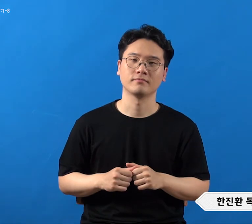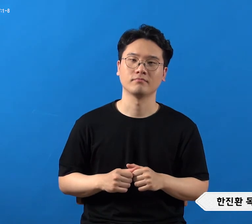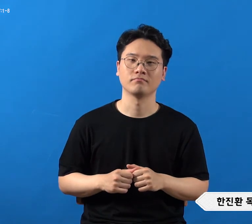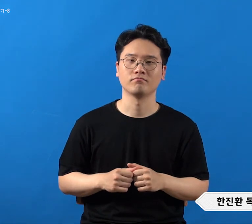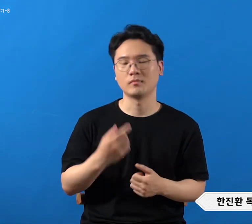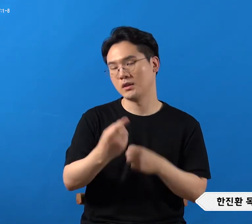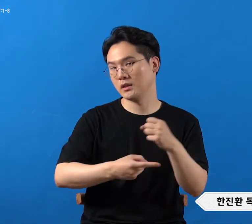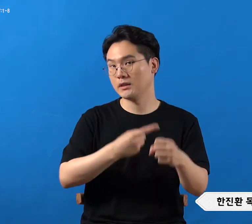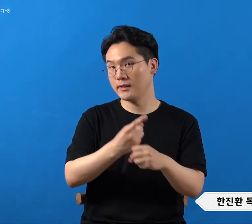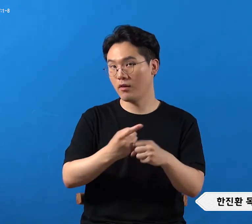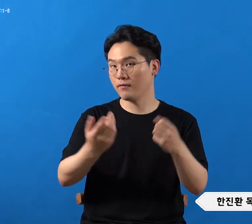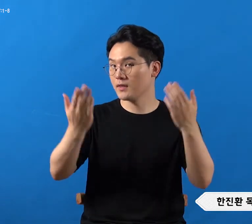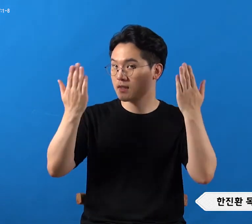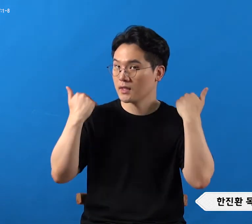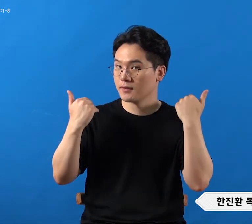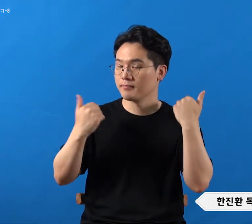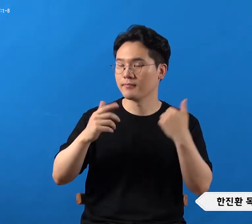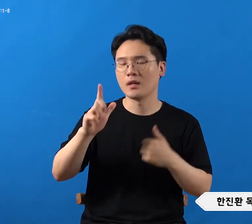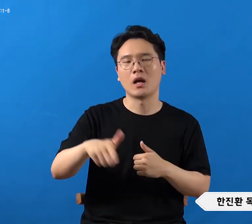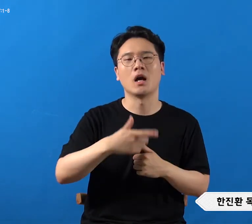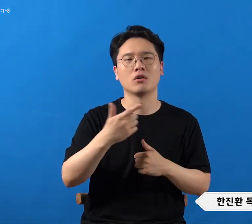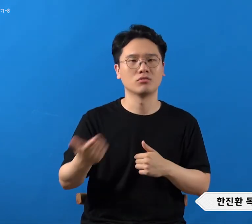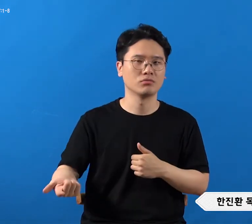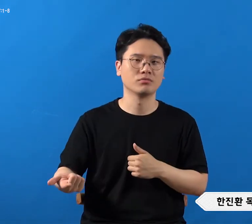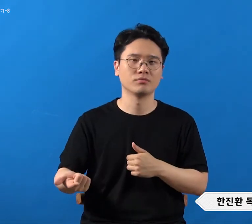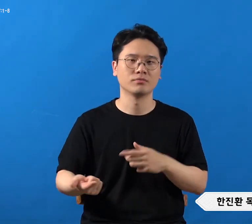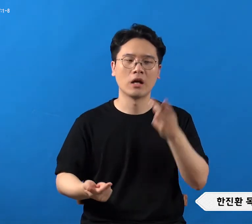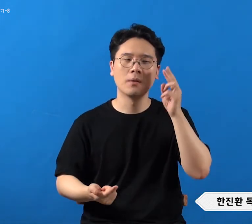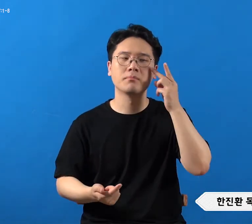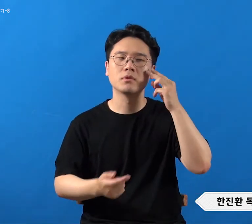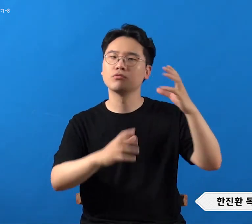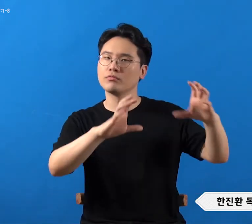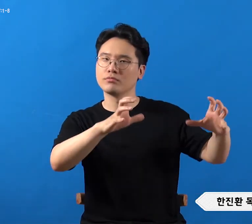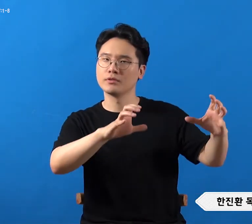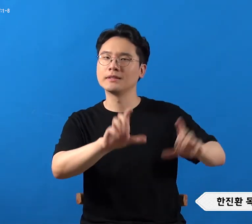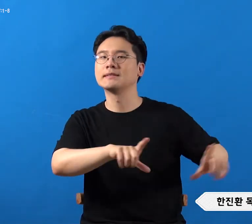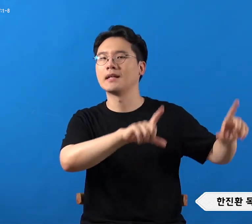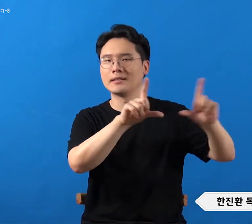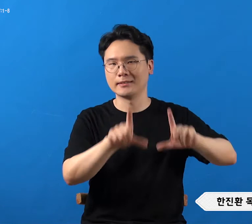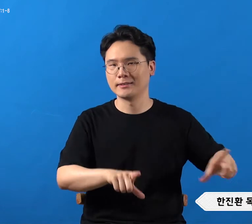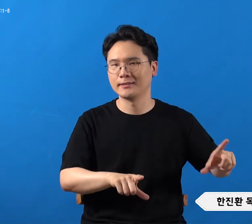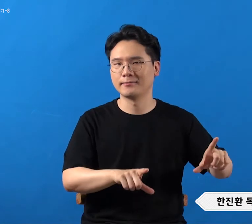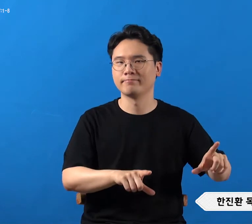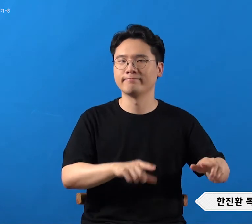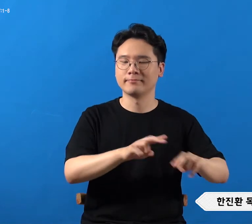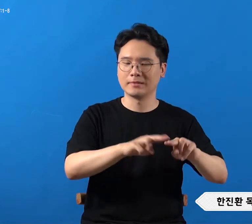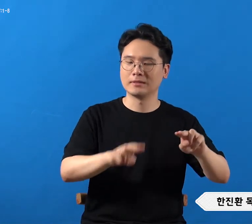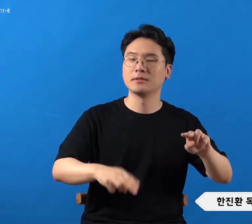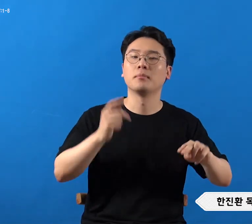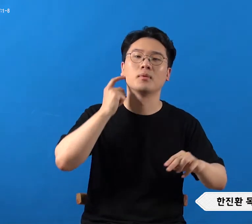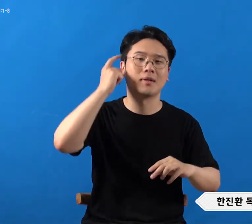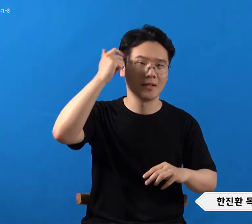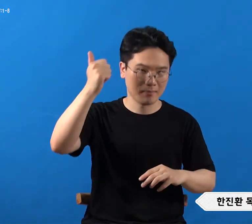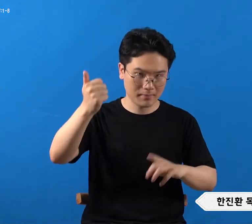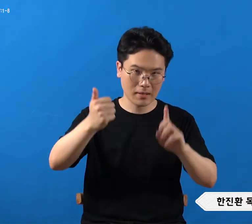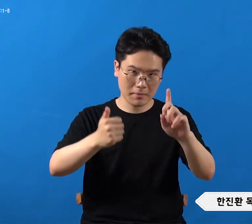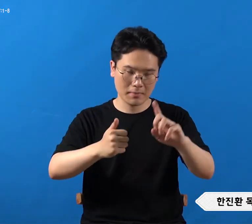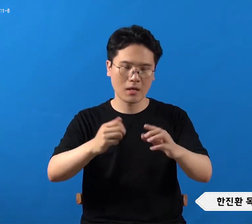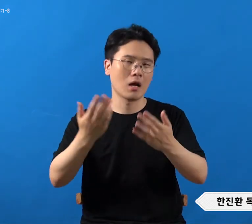한 1년쯤 지났는데 하루는 미국에 살고 계시는 은퇴 목사님 한 분이 학교를